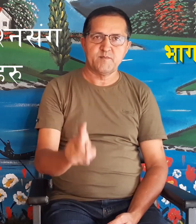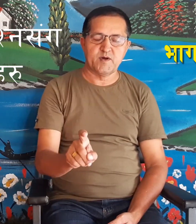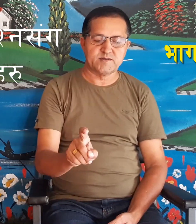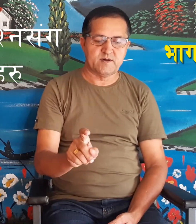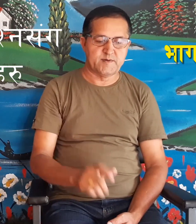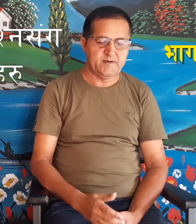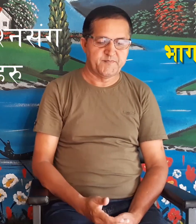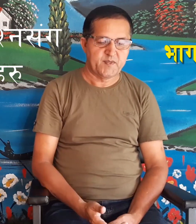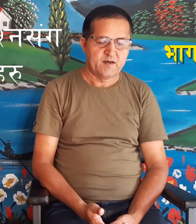प्रश्न भने